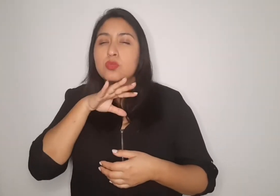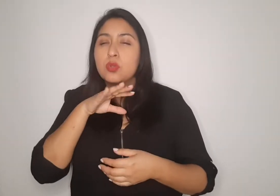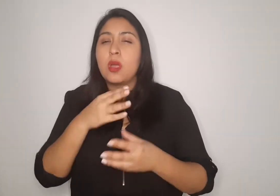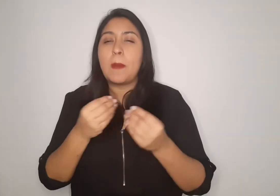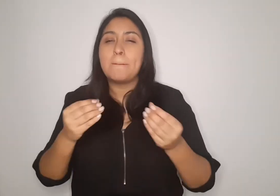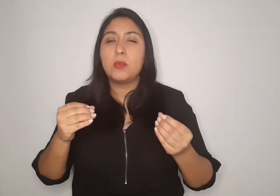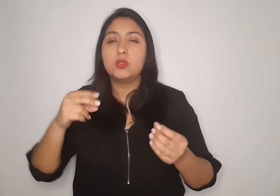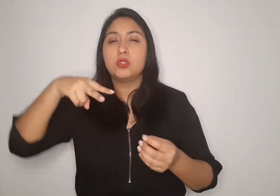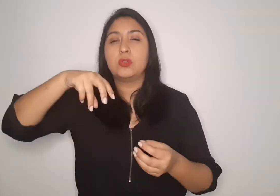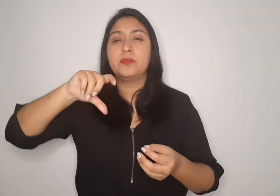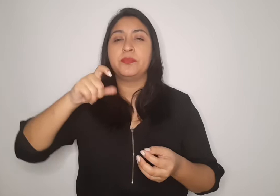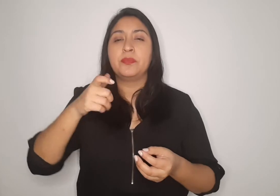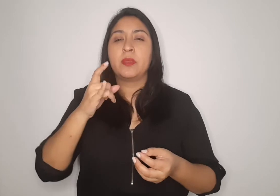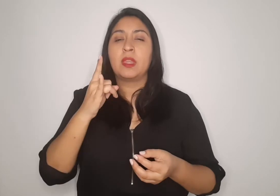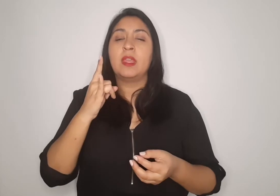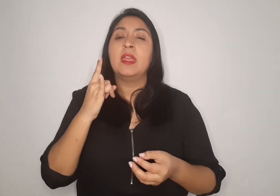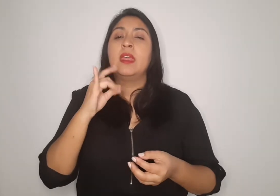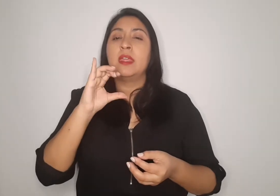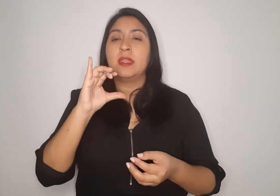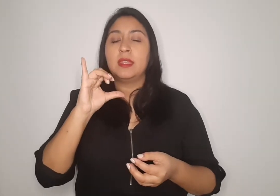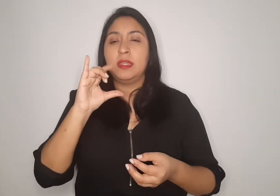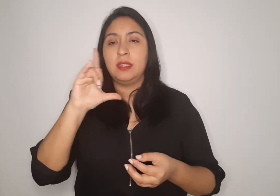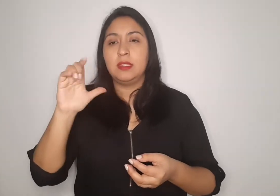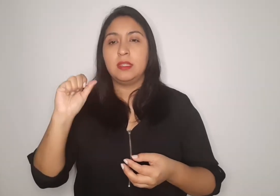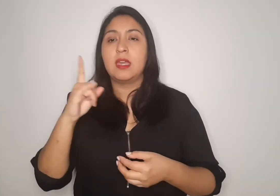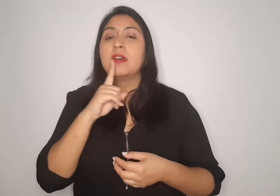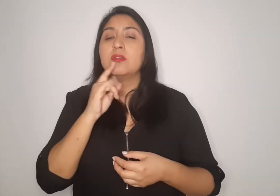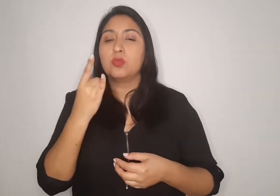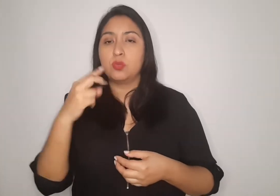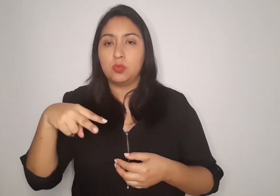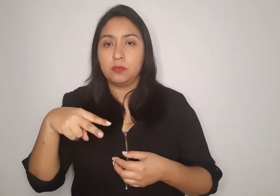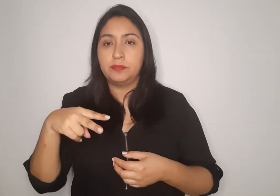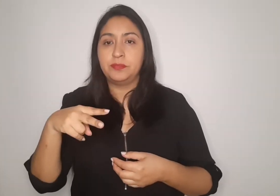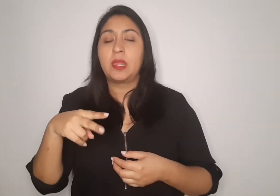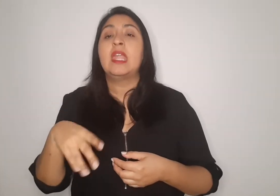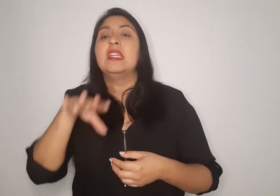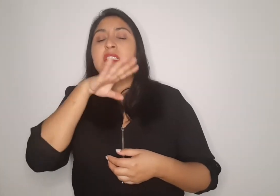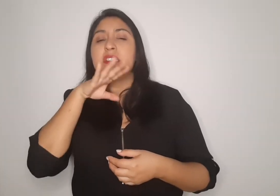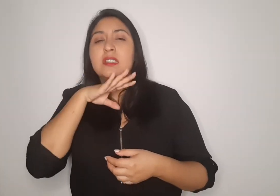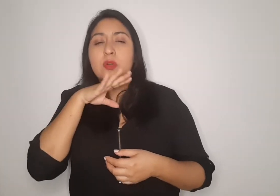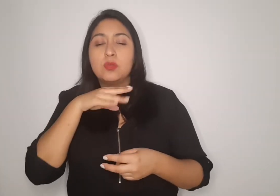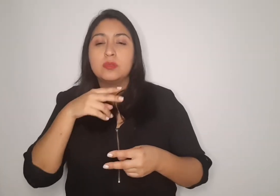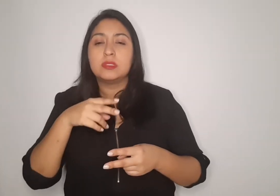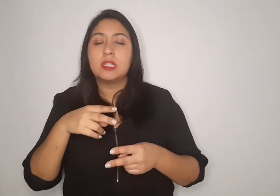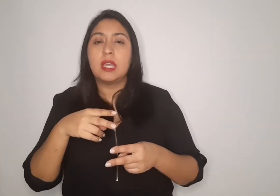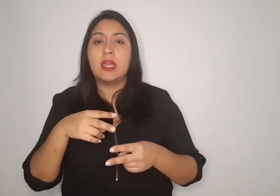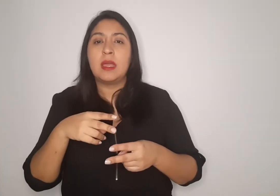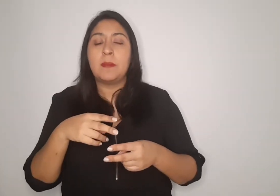se usa, lo usa gente se lo pone en las ceremonias para